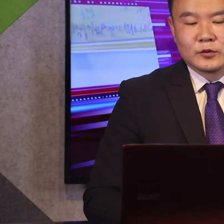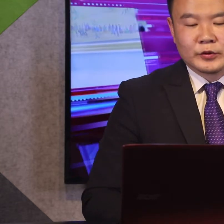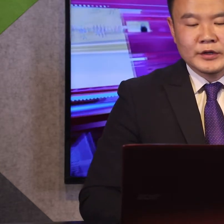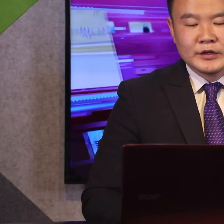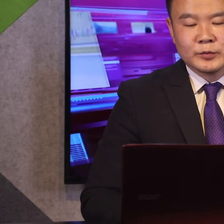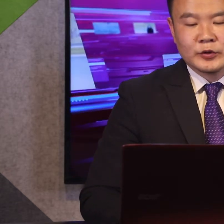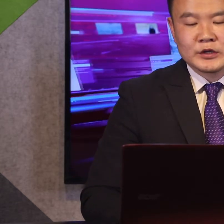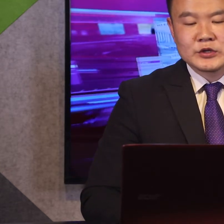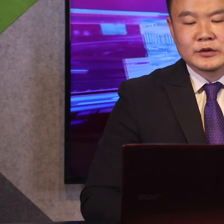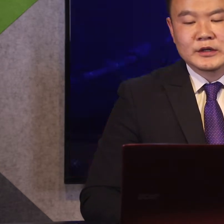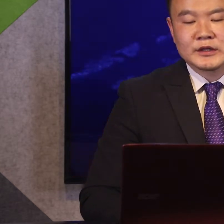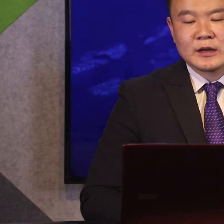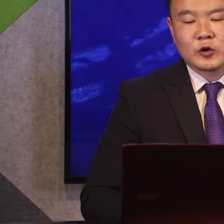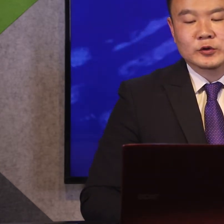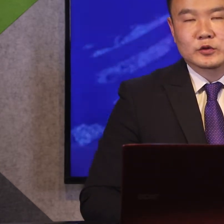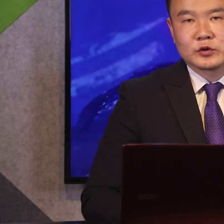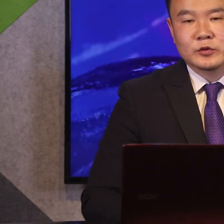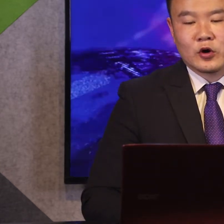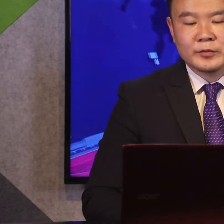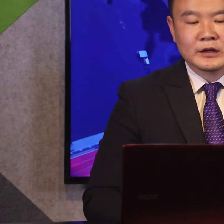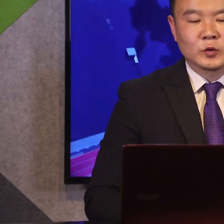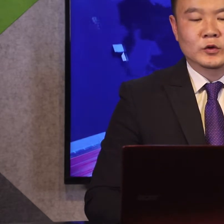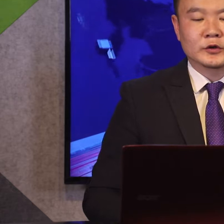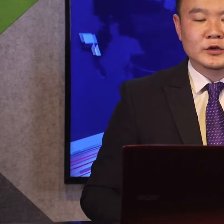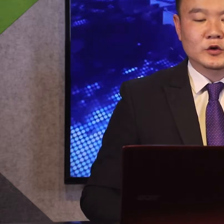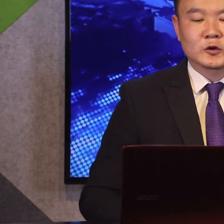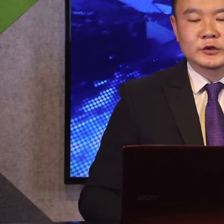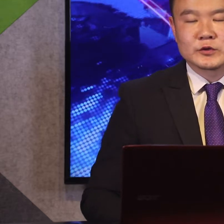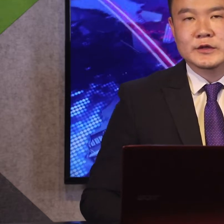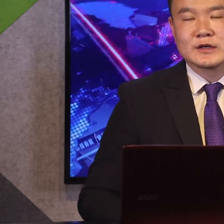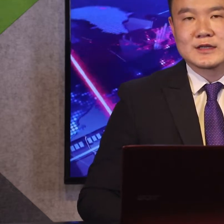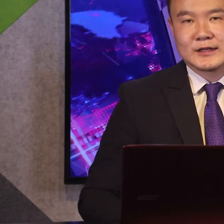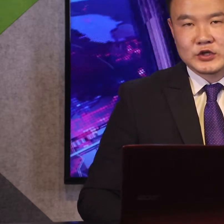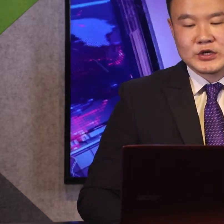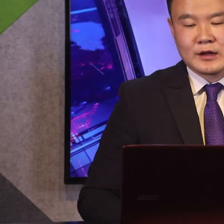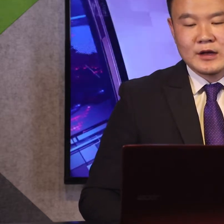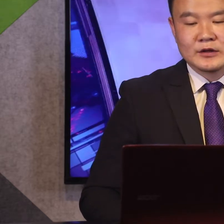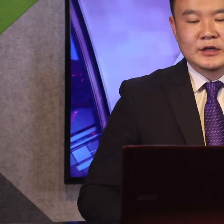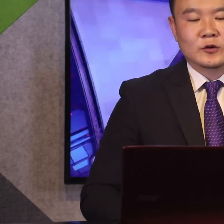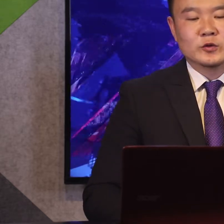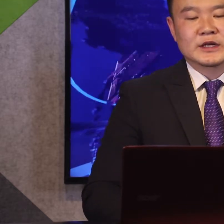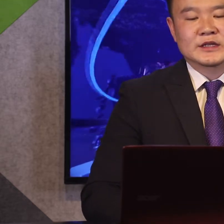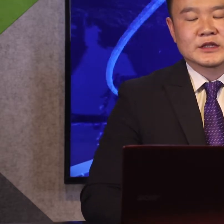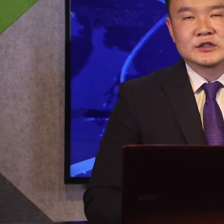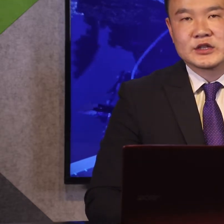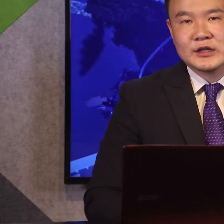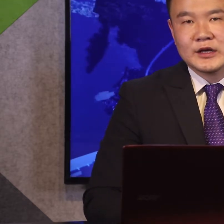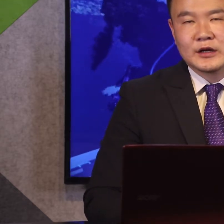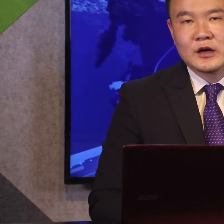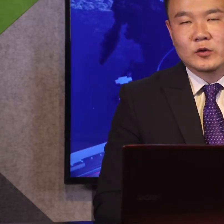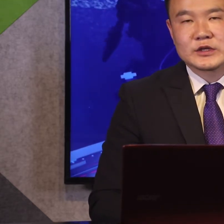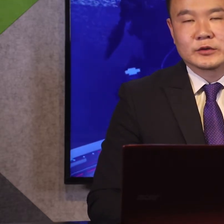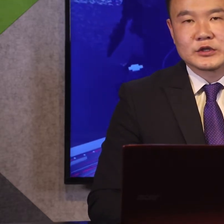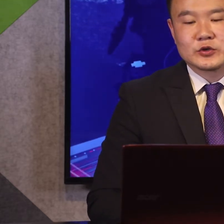Дараагийн мэдээлэл хургийг нэр бүхий гişүүд 1 кг ноолор тутамд 20,000 төгрөг олгох тогтоолын төсөл санаачилжээ. Тэрээр хууль санаачилгчдийн